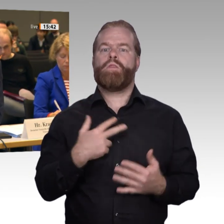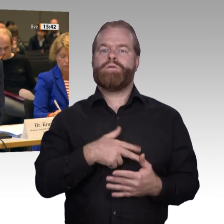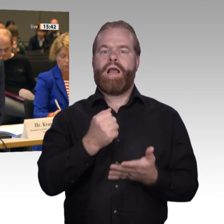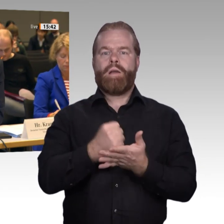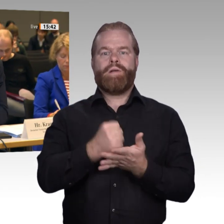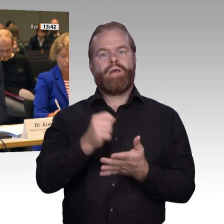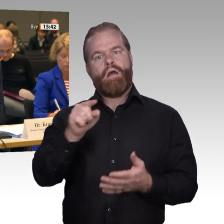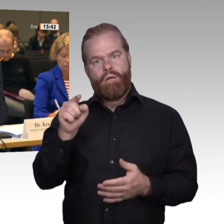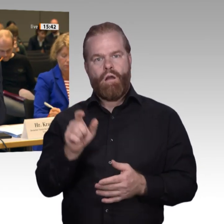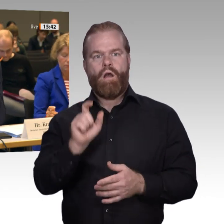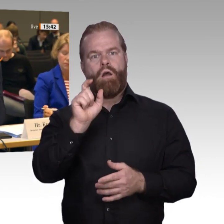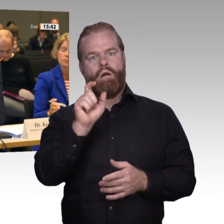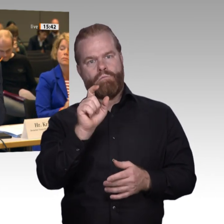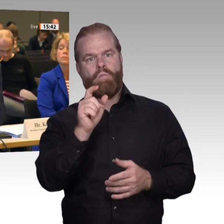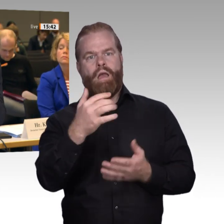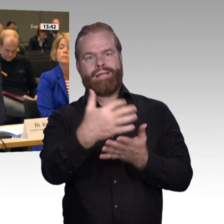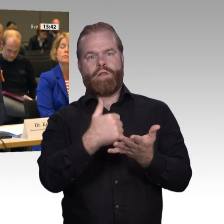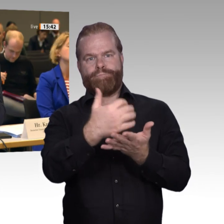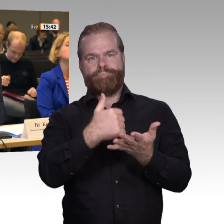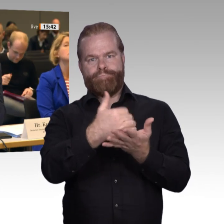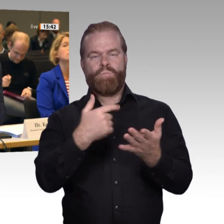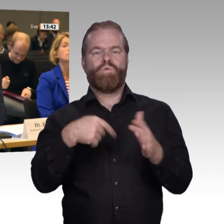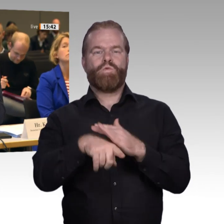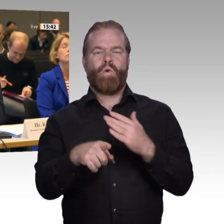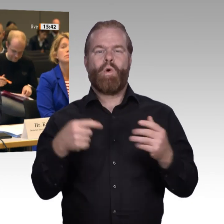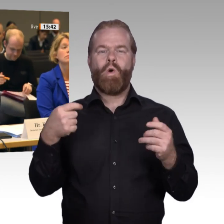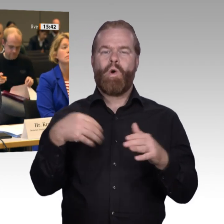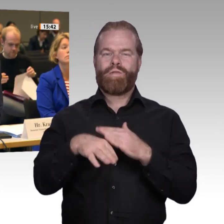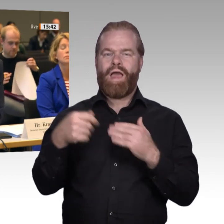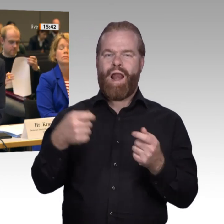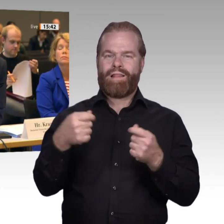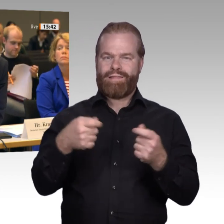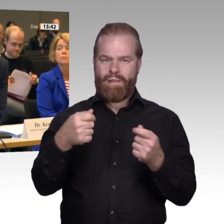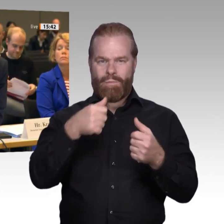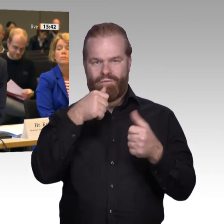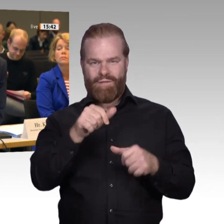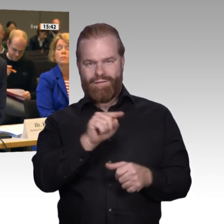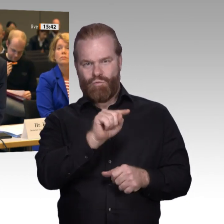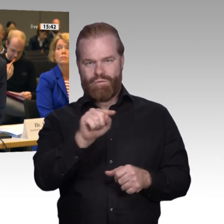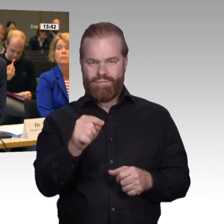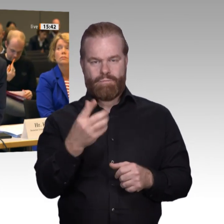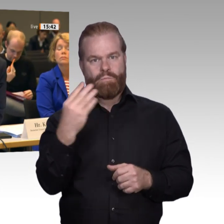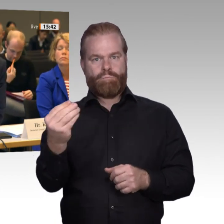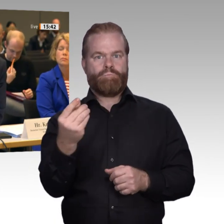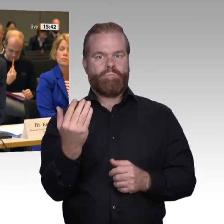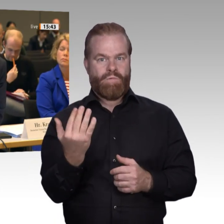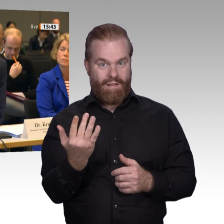das Hellfeld, das wurde ja schon gesagt hier, dass es auch welche gibt, die in die Beratung kommen, aber nicht herangezogen sind. Und das sind